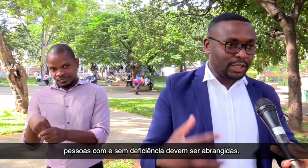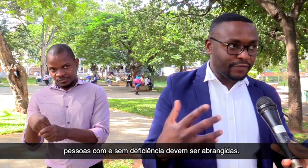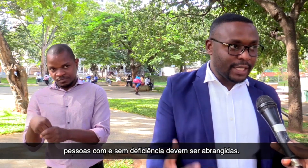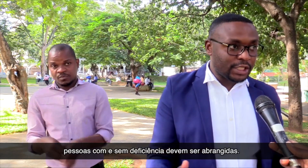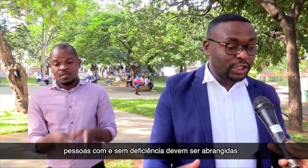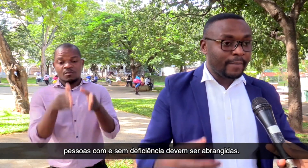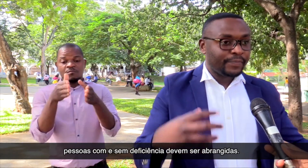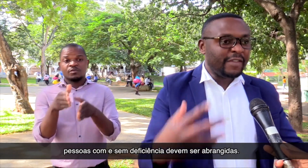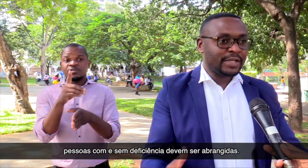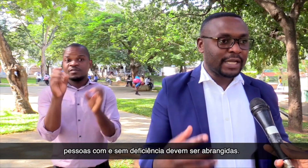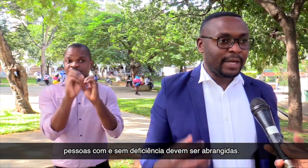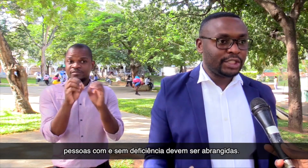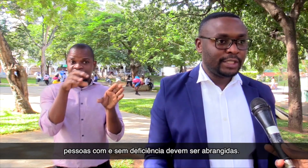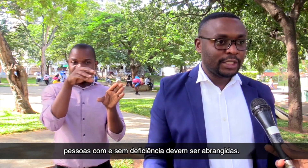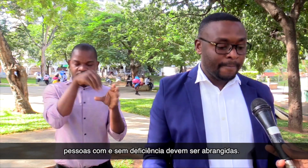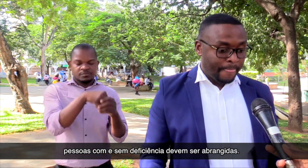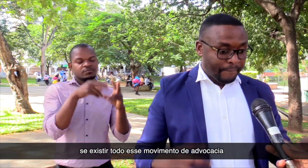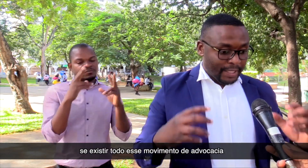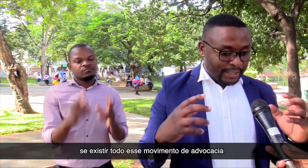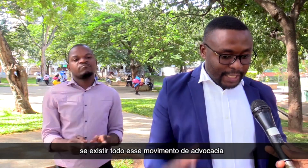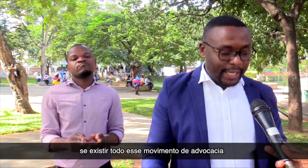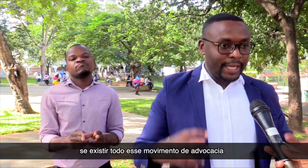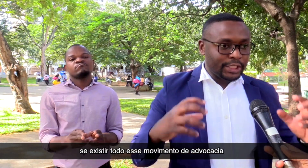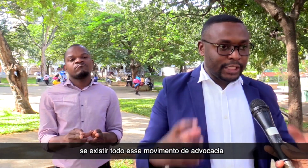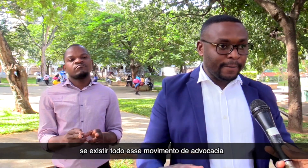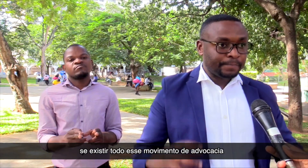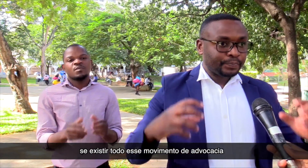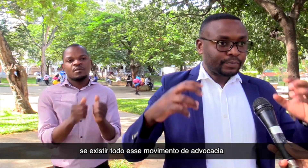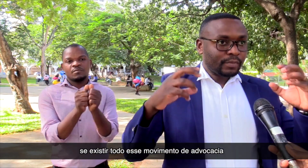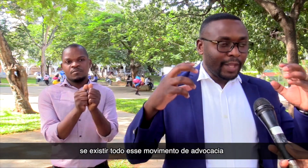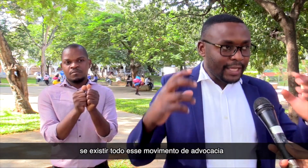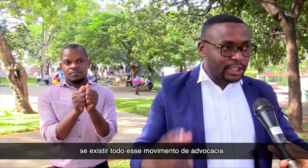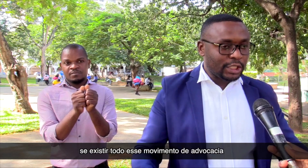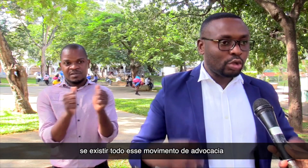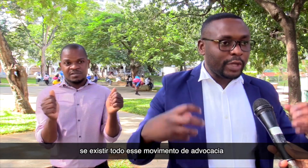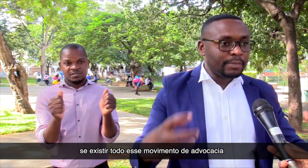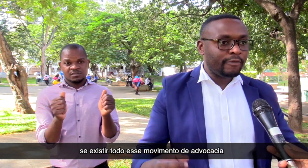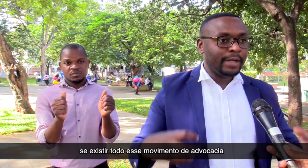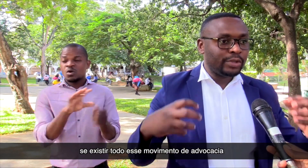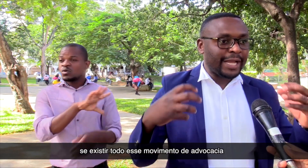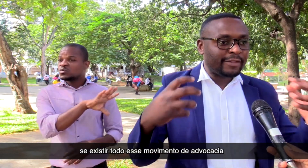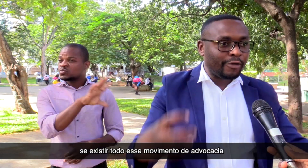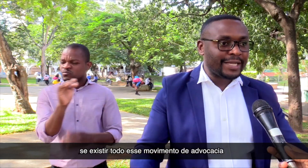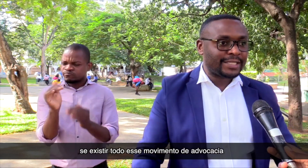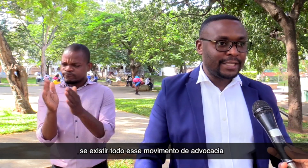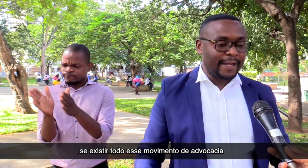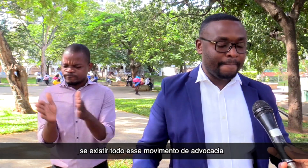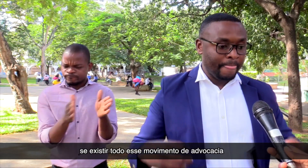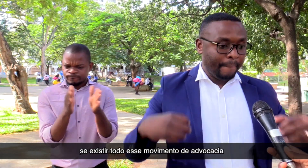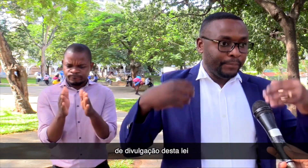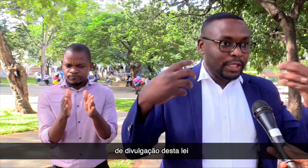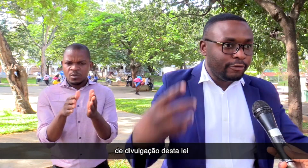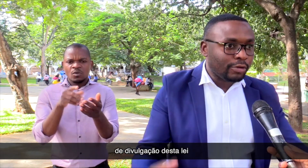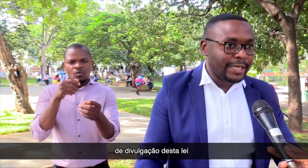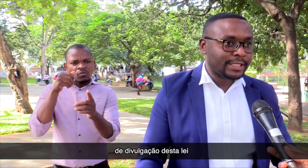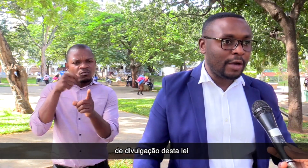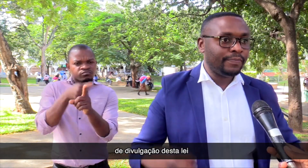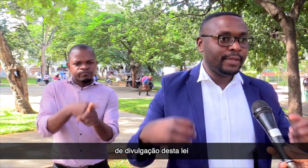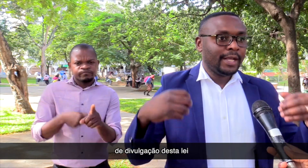inclusiva da lei, significa automaticamente que todos os estratos populacionais que são vulneráveis a essas práticas devem